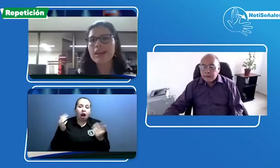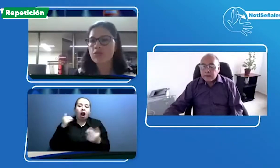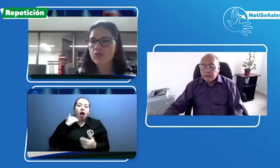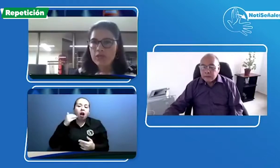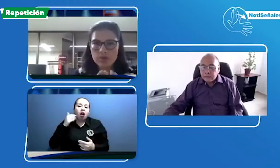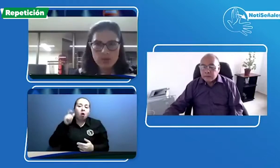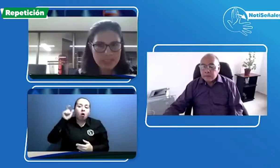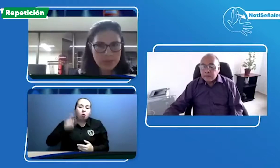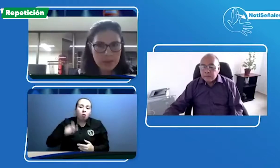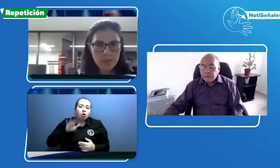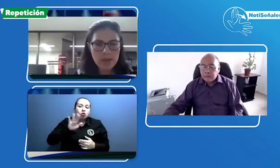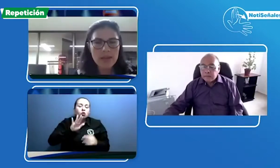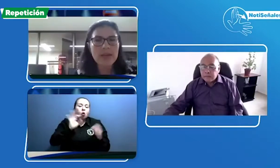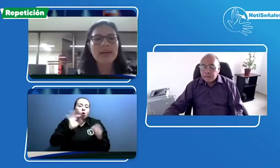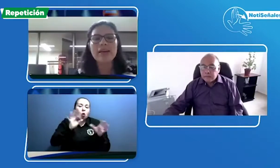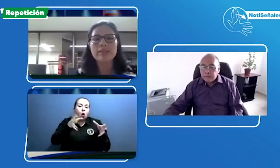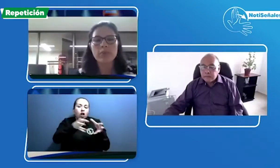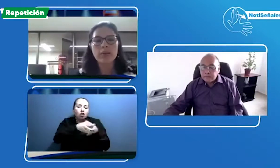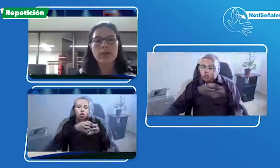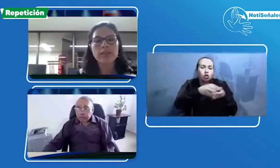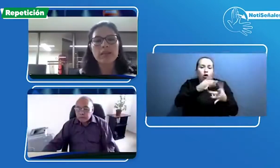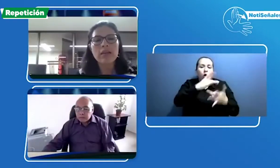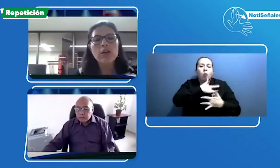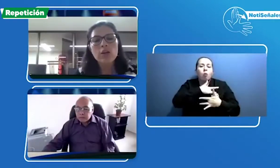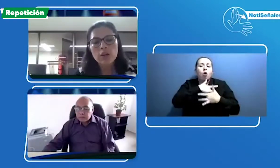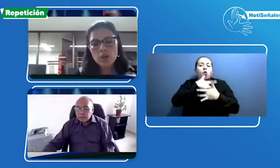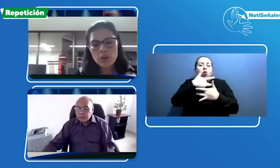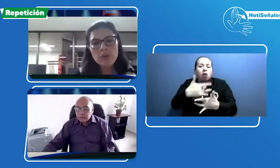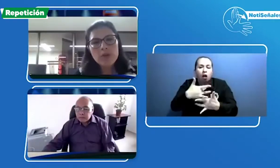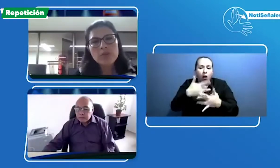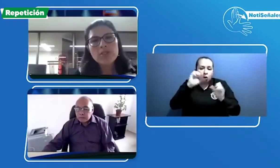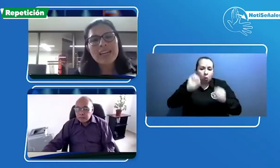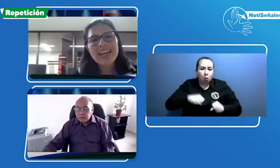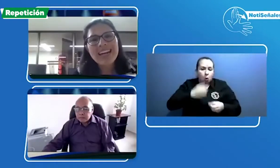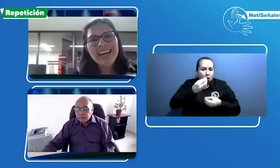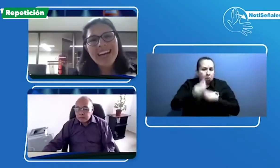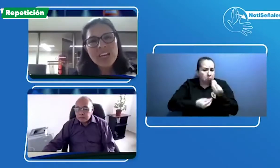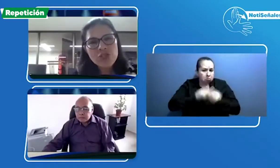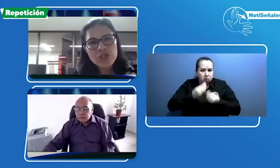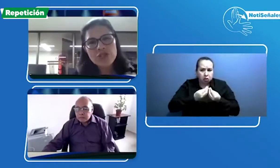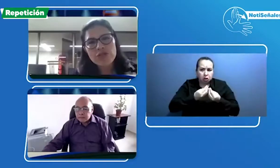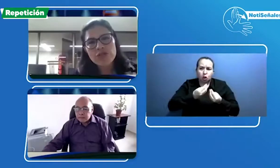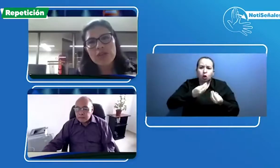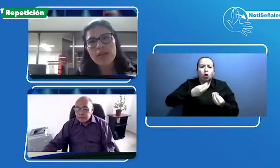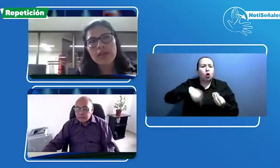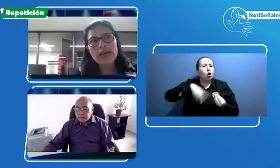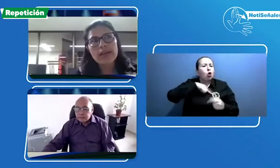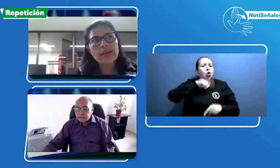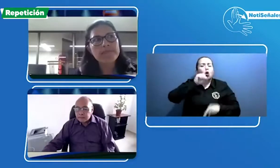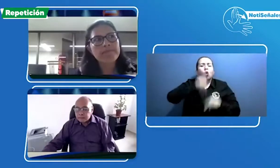la asociación es bienvenida y se puede hacer, no podemos generar hechos